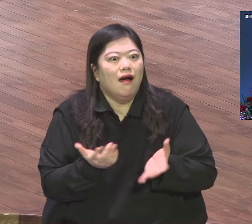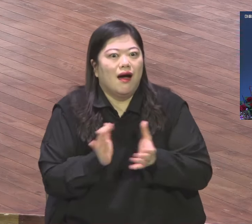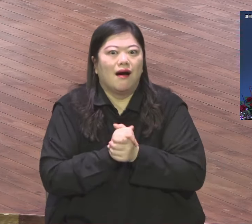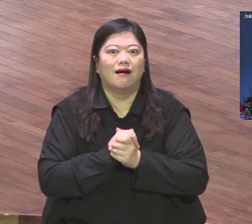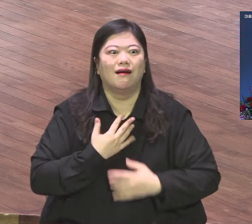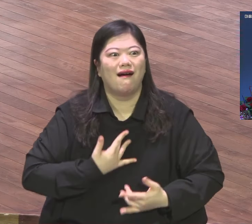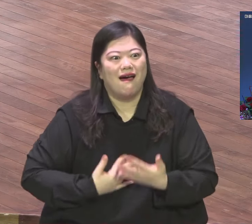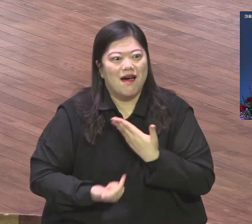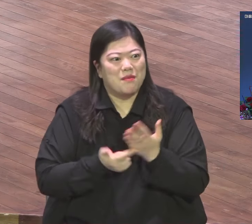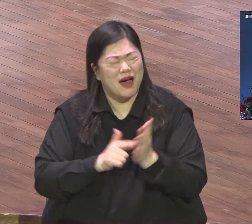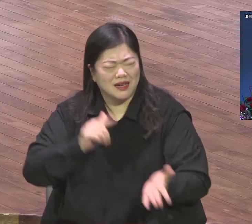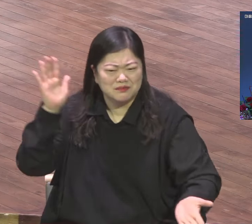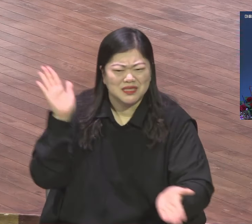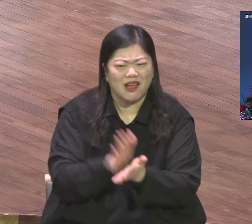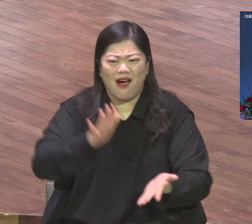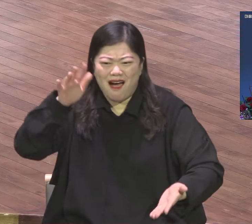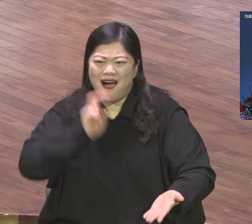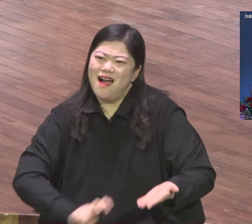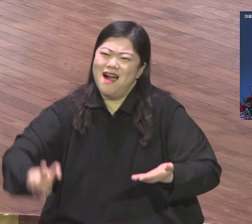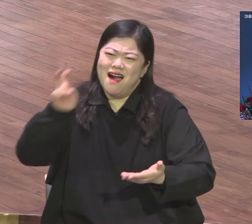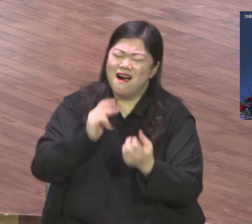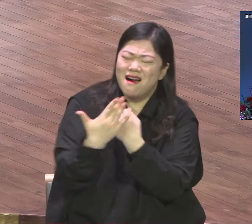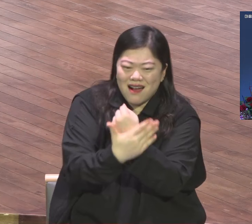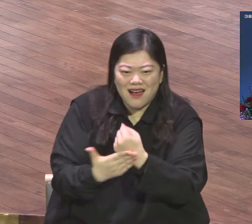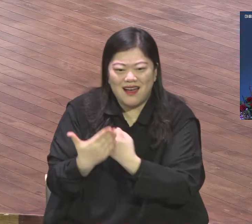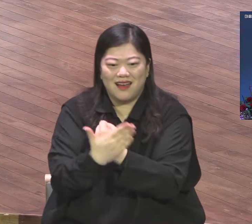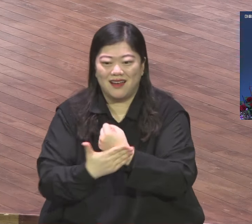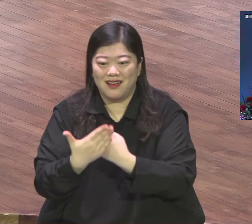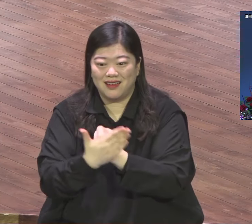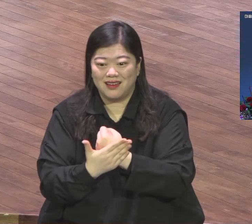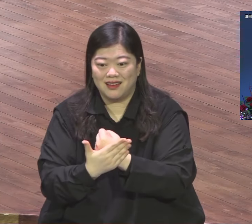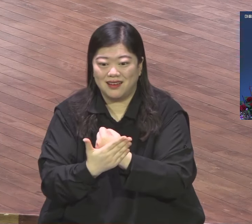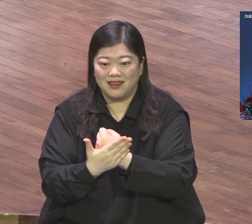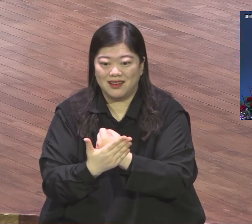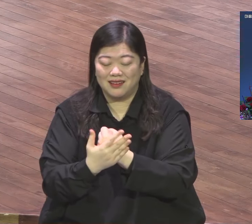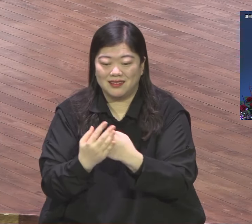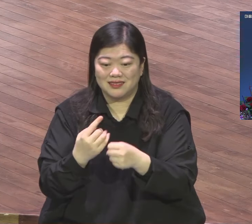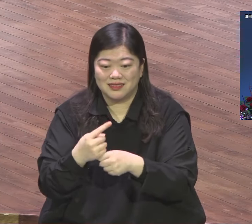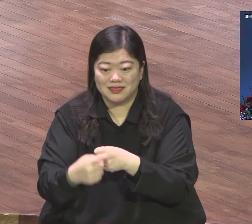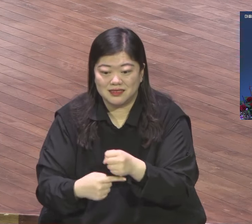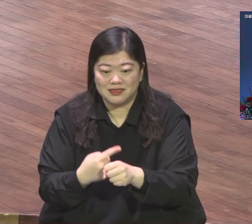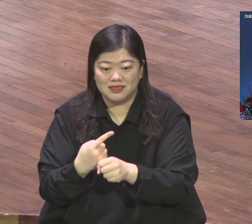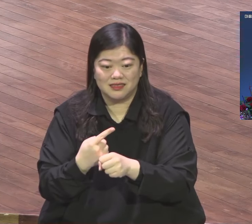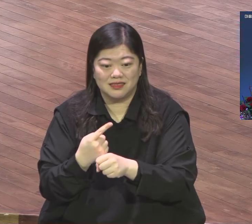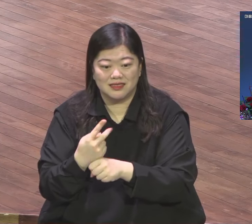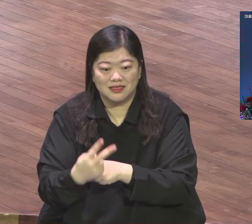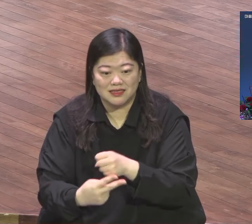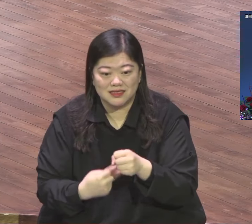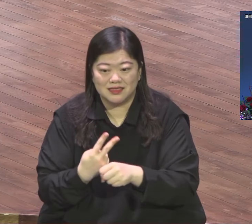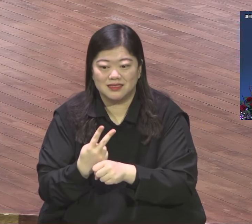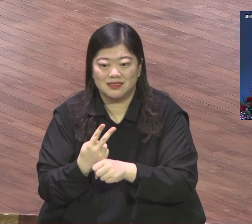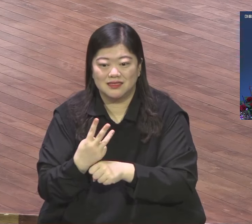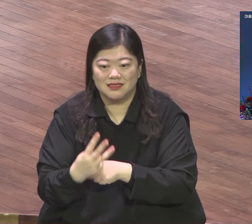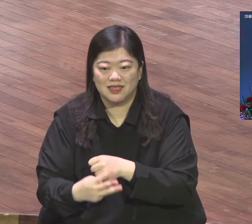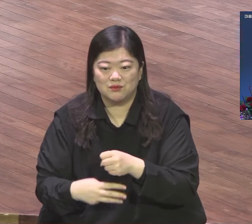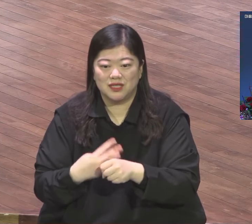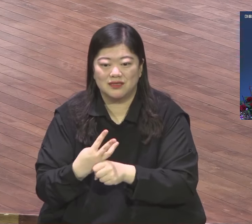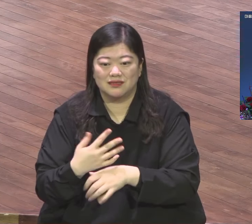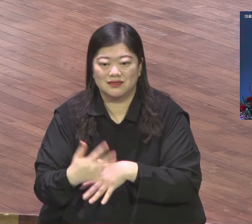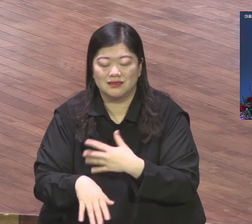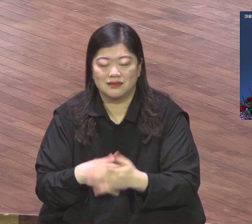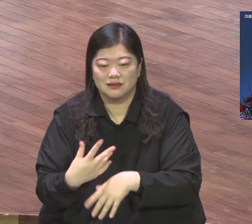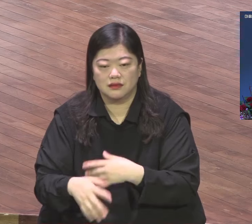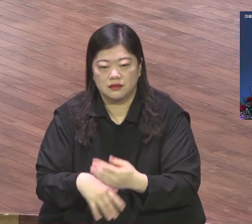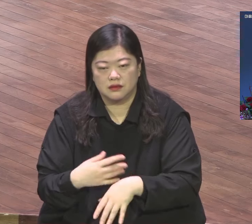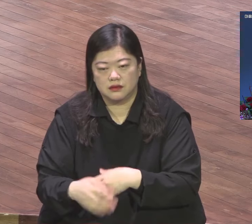나니까 찬양을 불러도 가슴이 뛰지도 않고 말씀을 들어도 가슴이 뛰지도 않고 기도를 해도